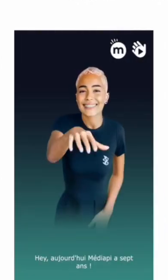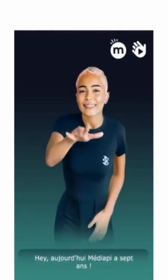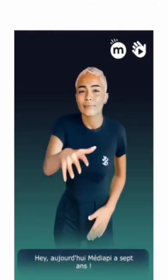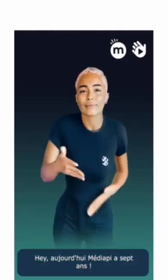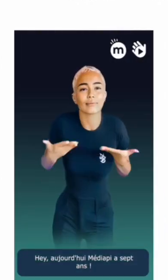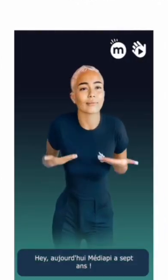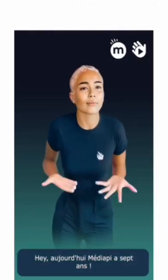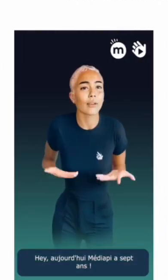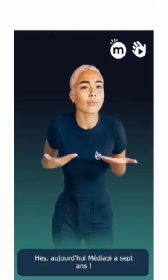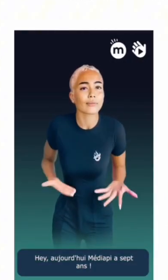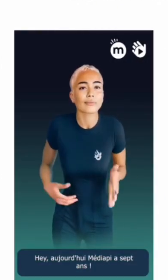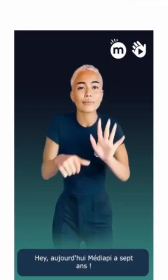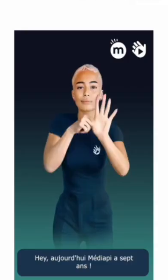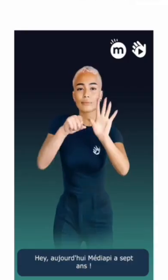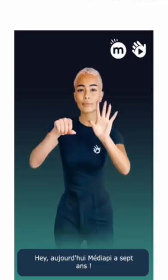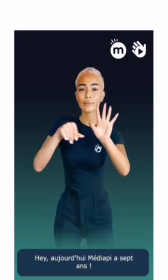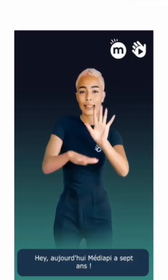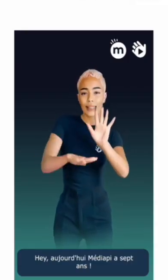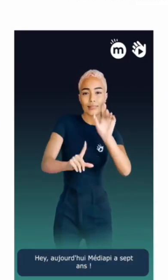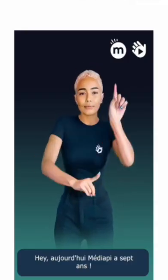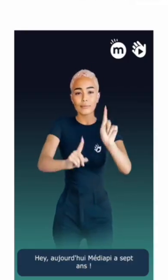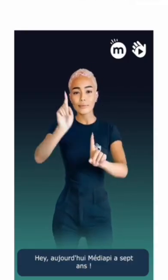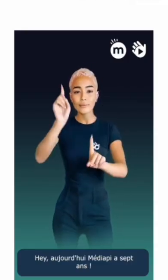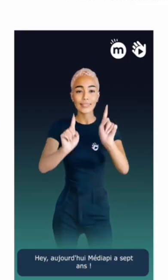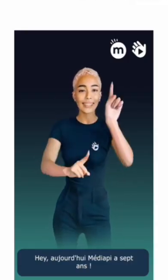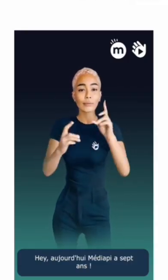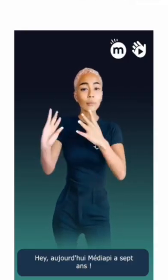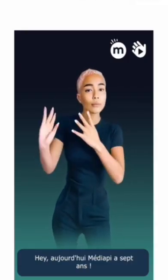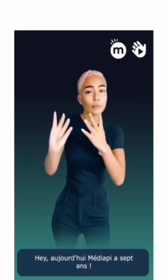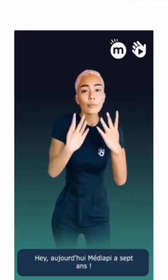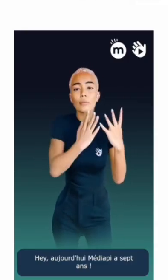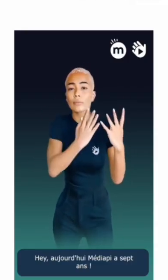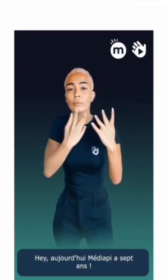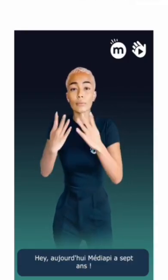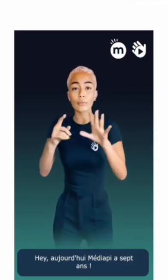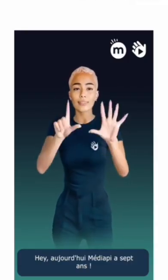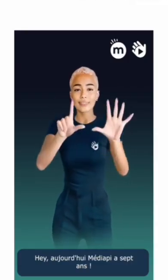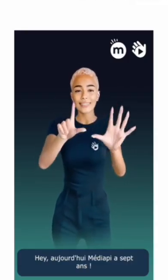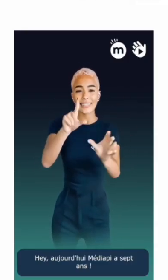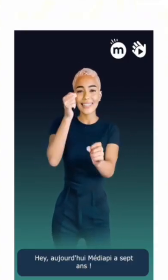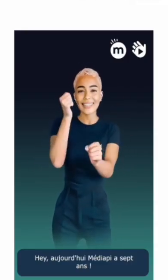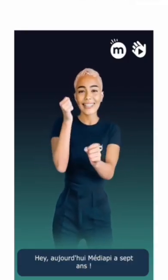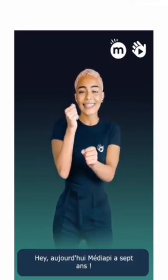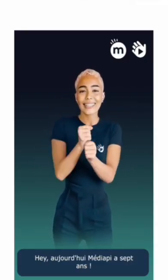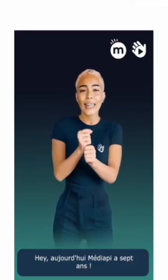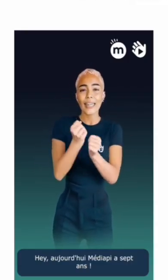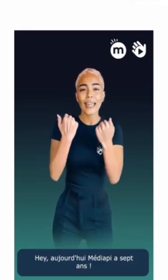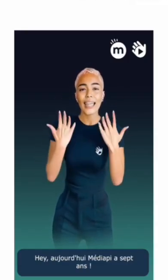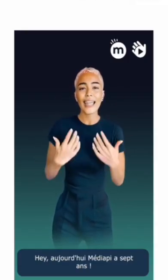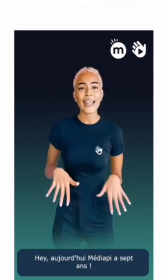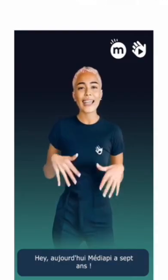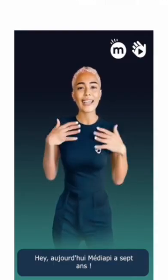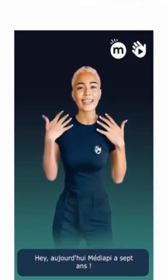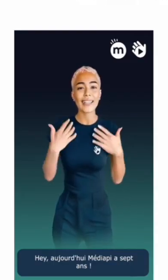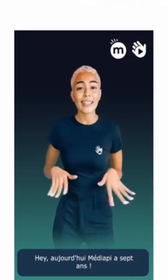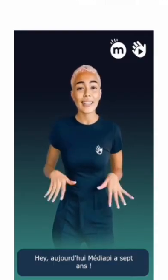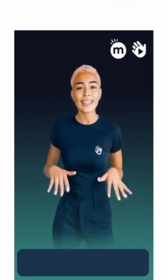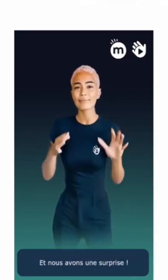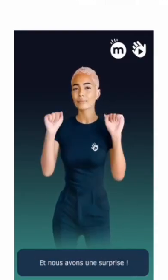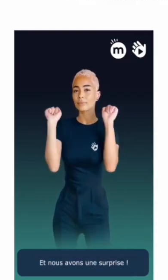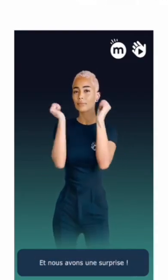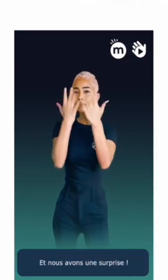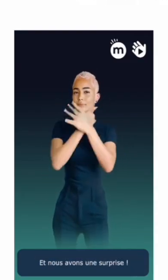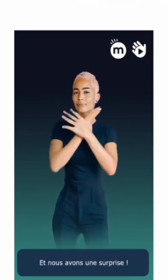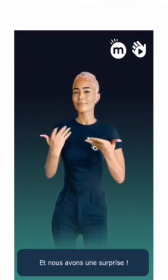Et du coup, on voit émerger beaucoup d'avatars 3D, et c'est la solution. En France, nous avons les startups